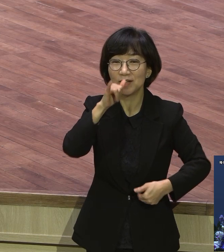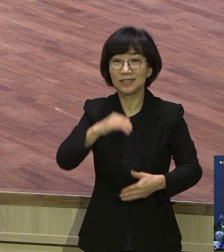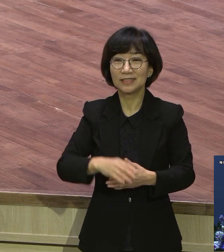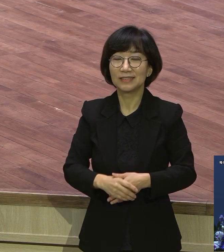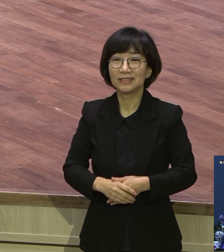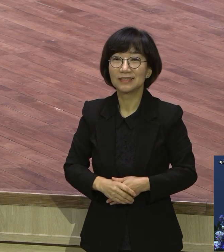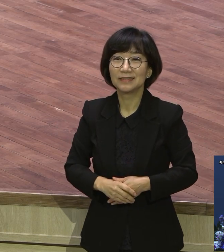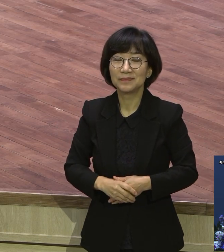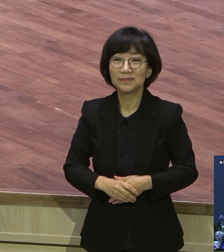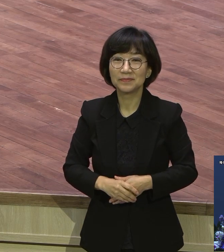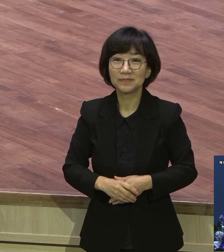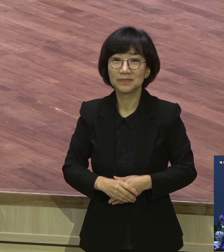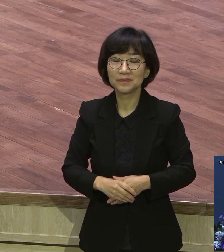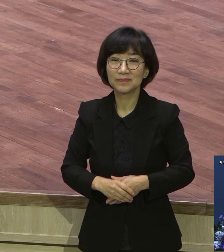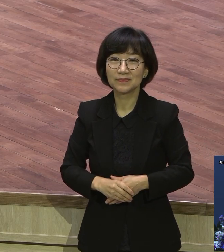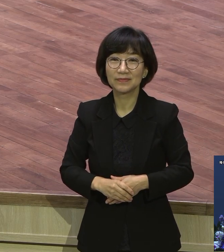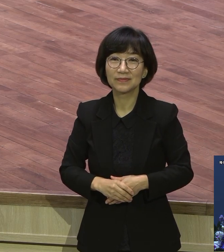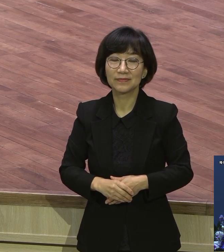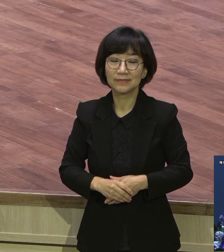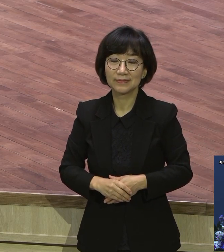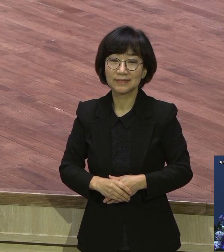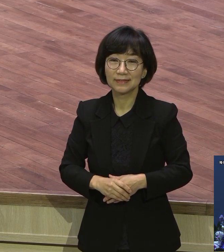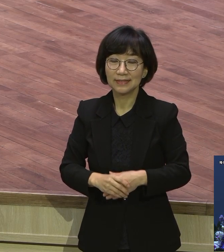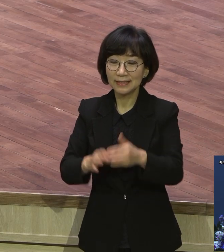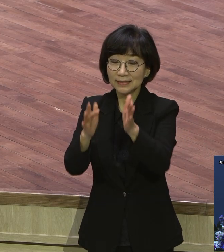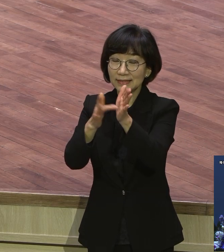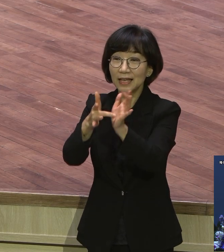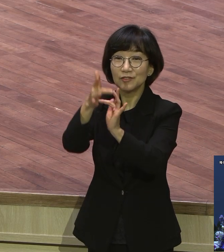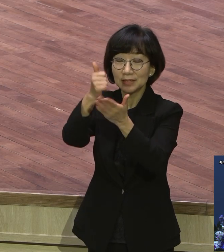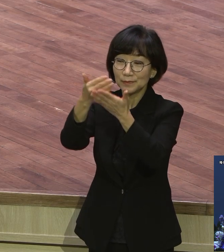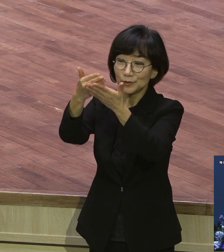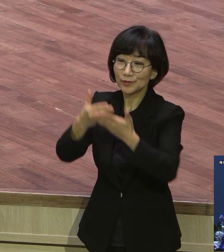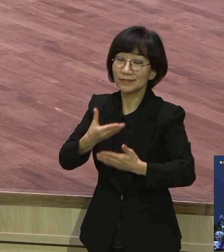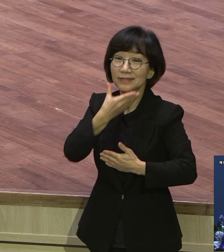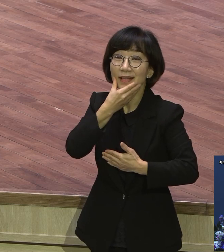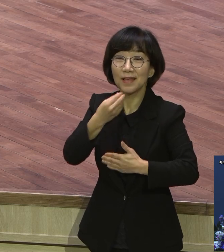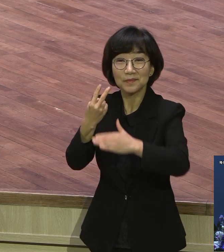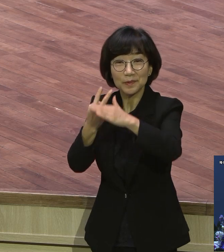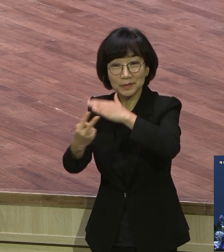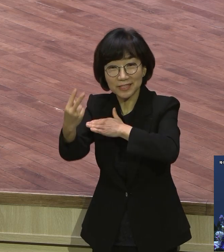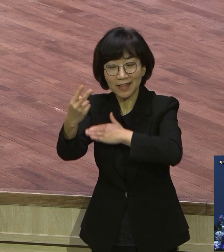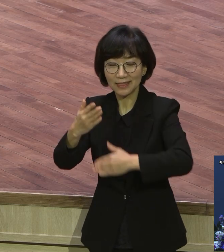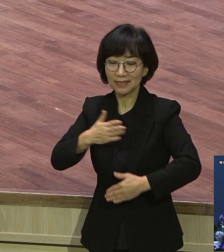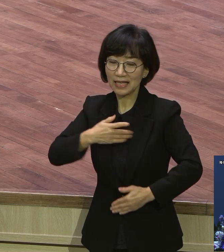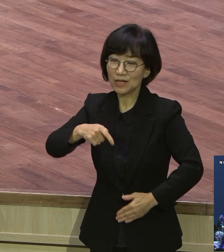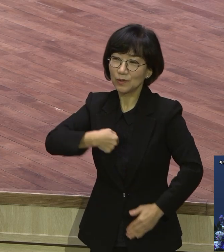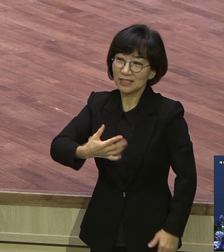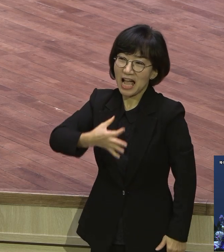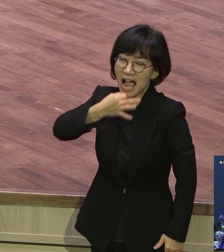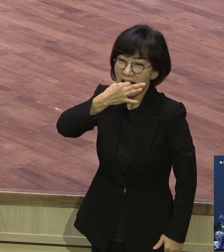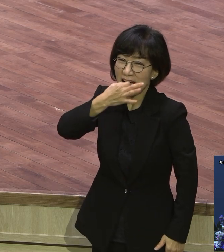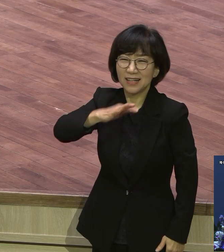예수님의 이 행복 비전은 나 혼자만 누리라고 주어진 것이 아니다라는 거예요